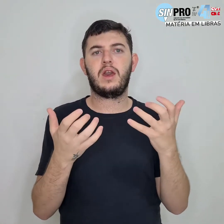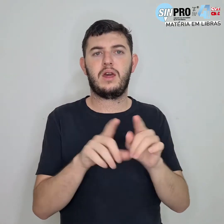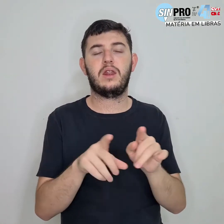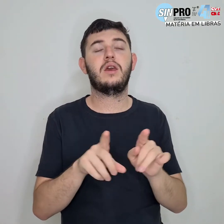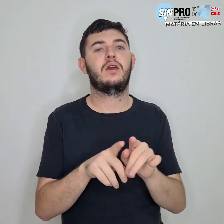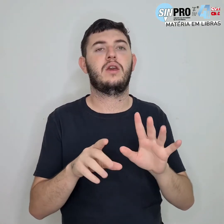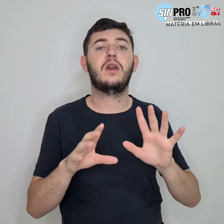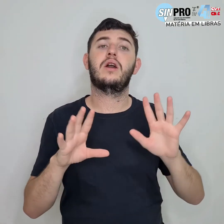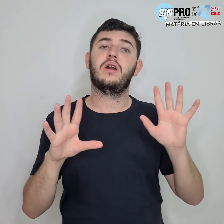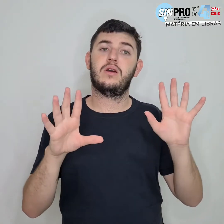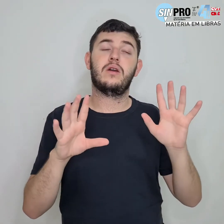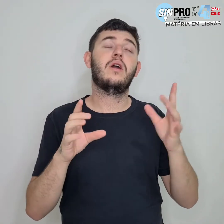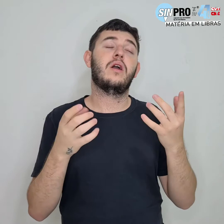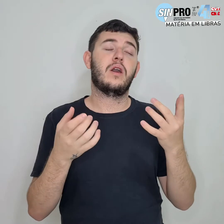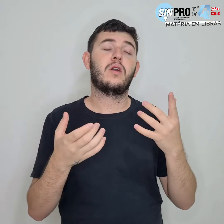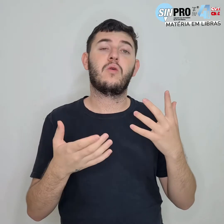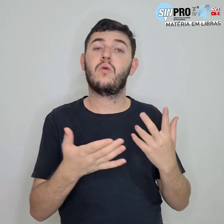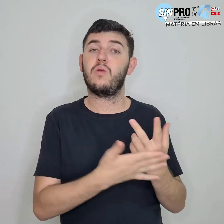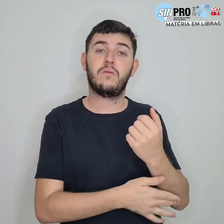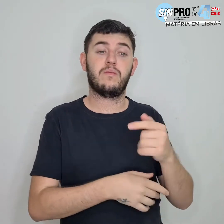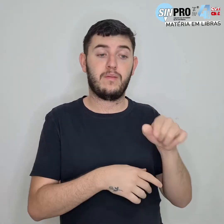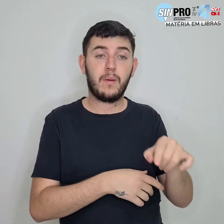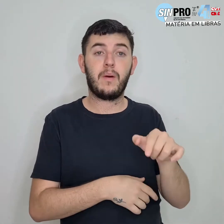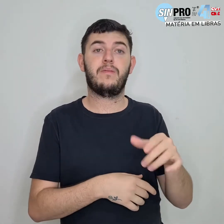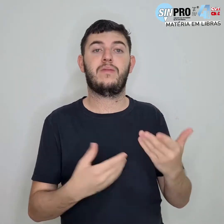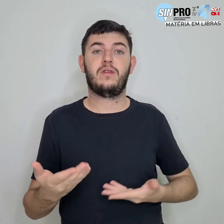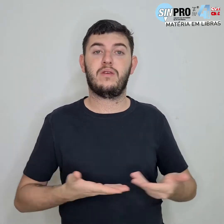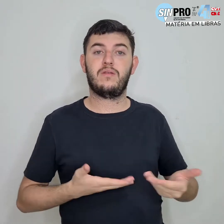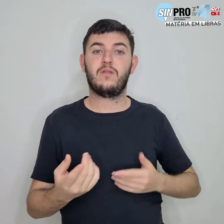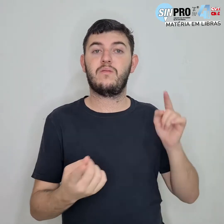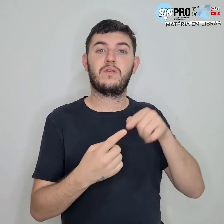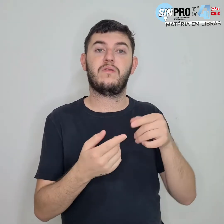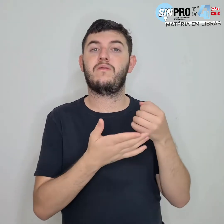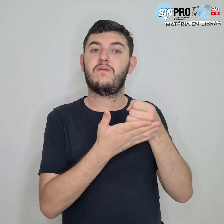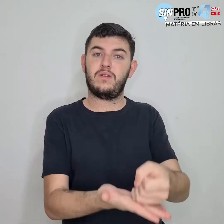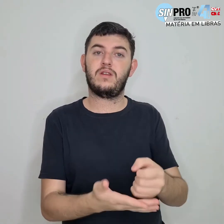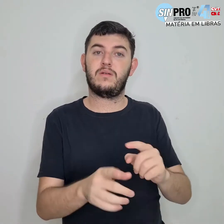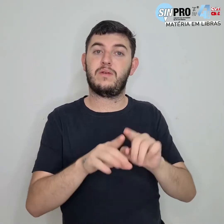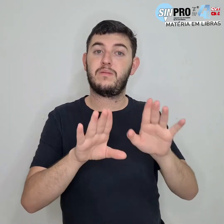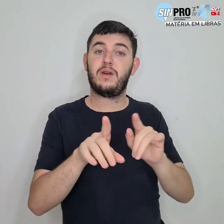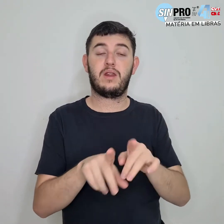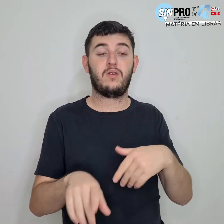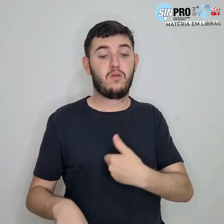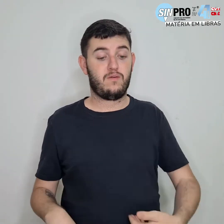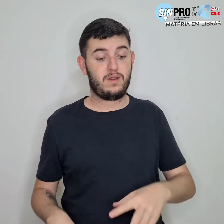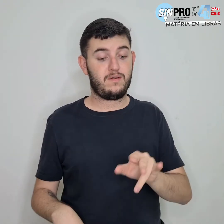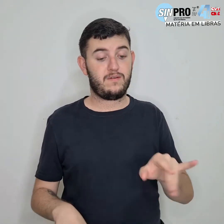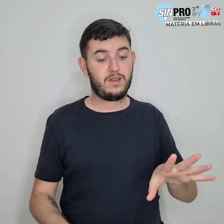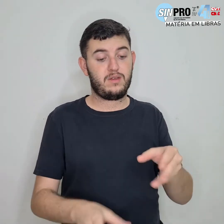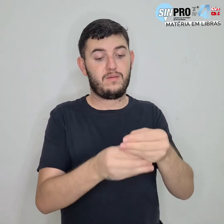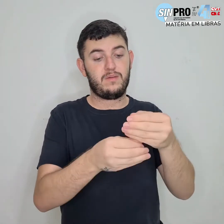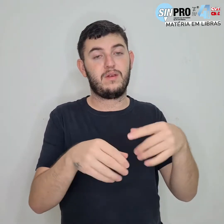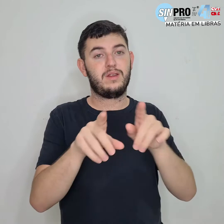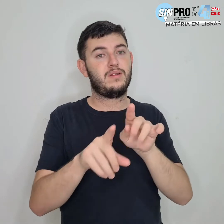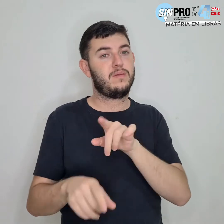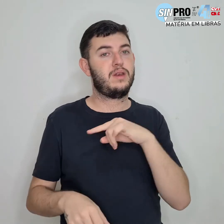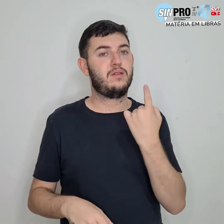e na prestação de serviços. O Estado só entraria de modo suplementar e ainda assim somente no local em que o